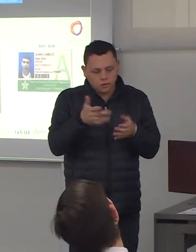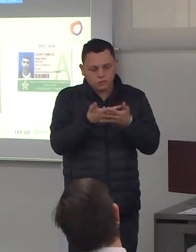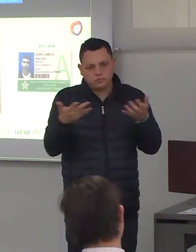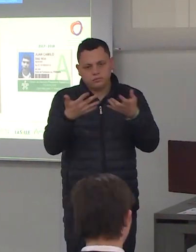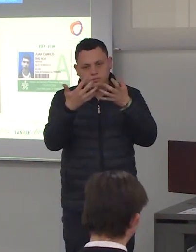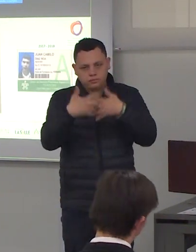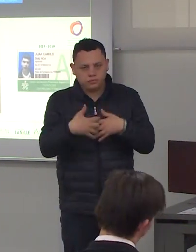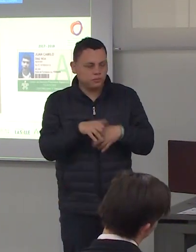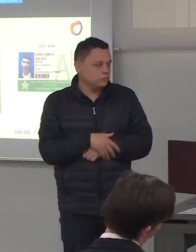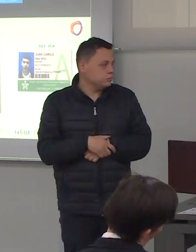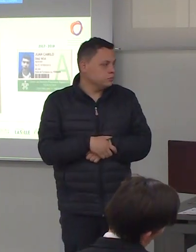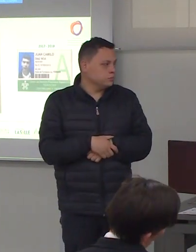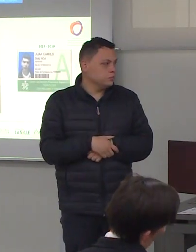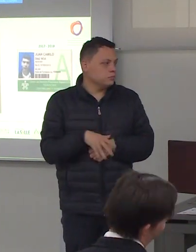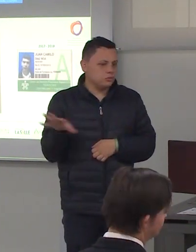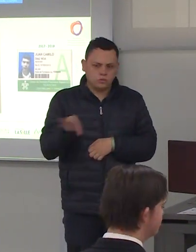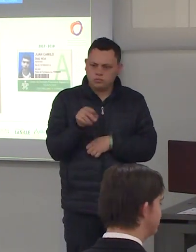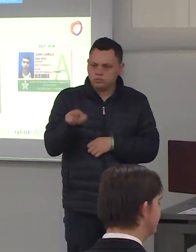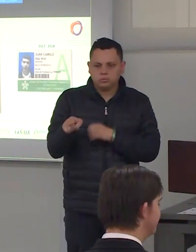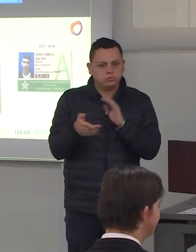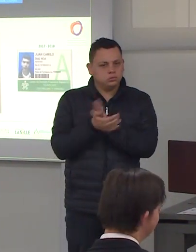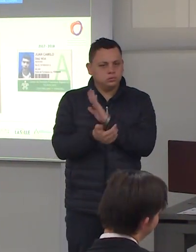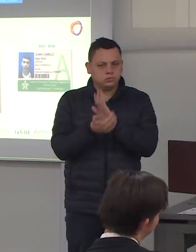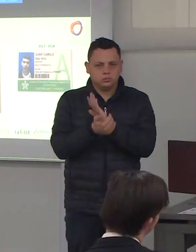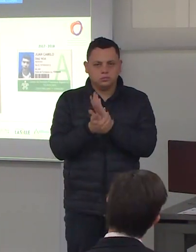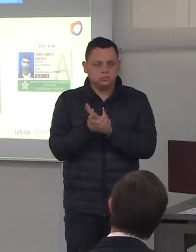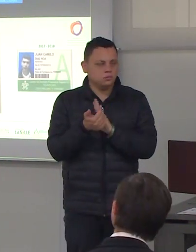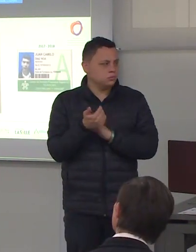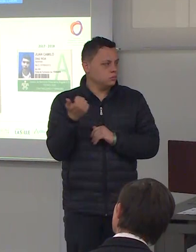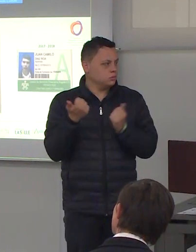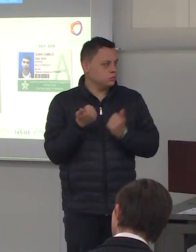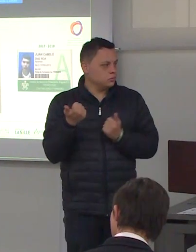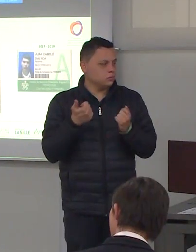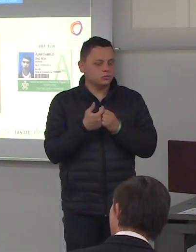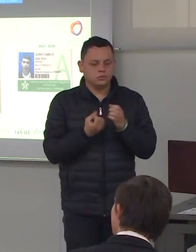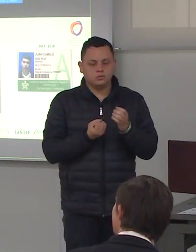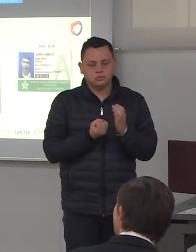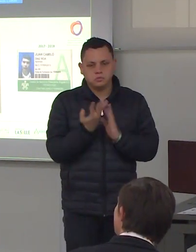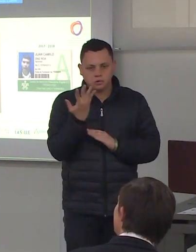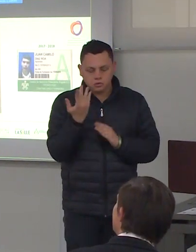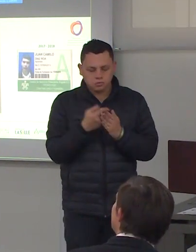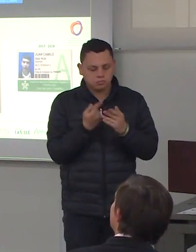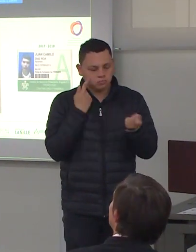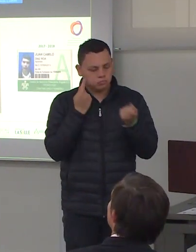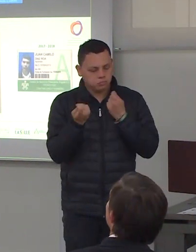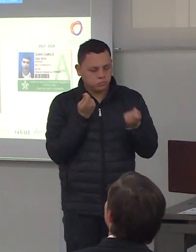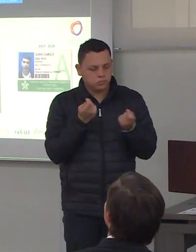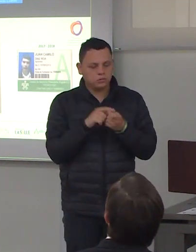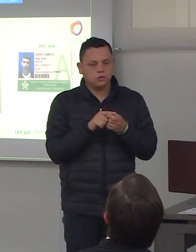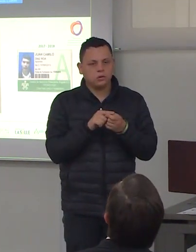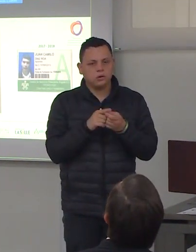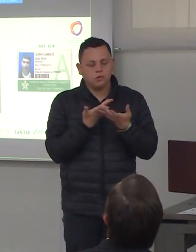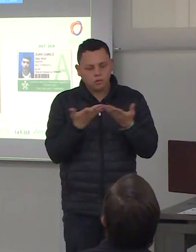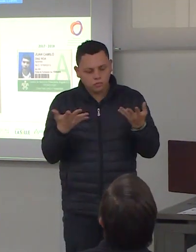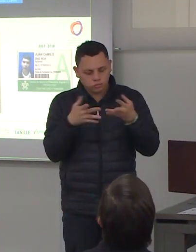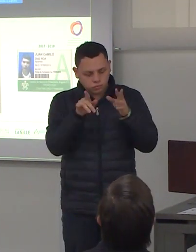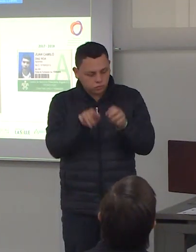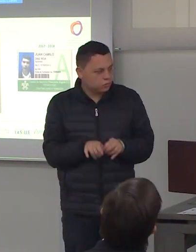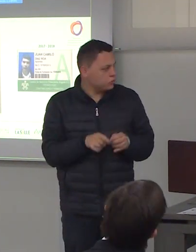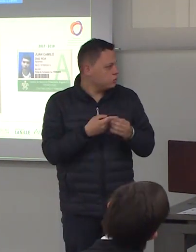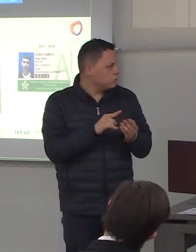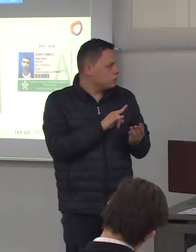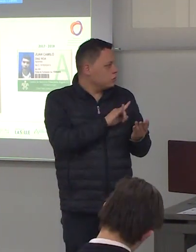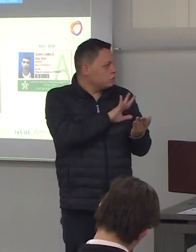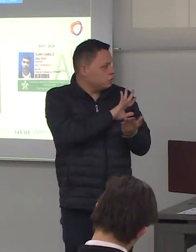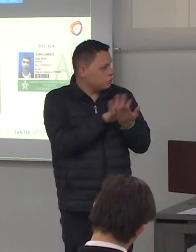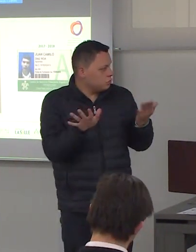con él es toda su habilidad, desde el manejo de números, toda la parte de contabilidad. Y yo quisiera, Juanca, pues más